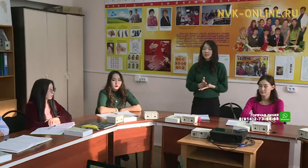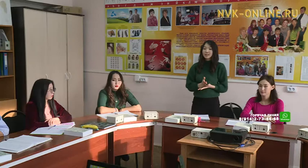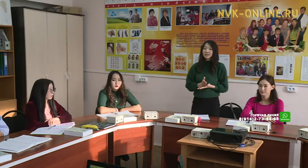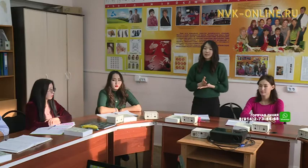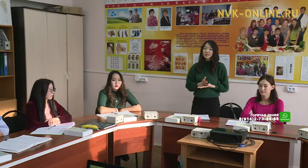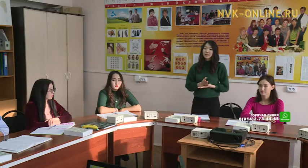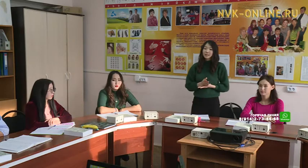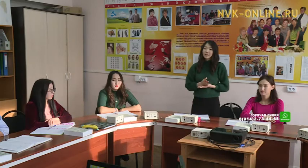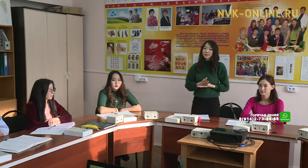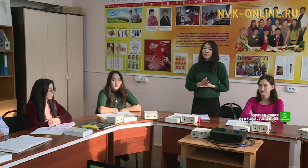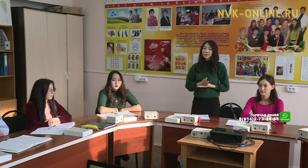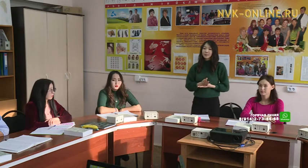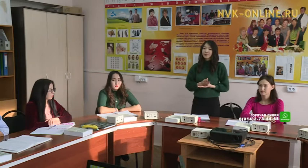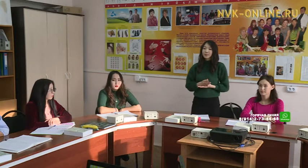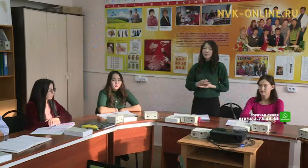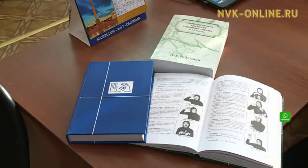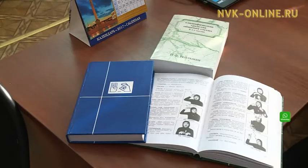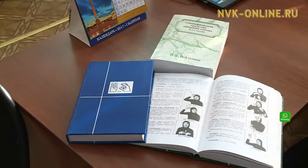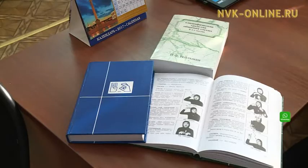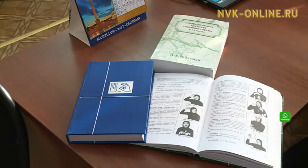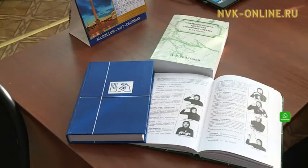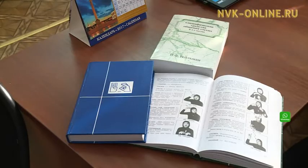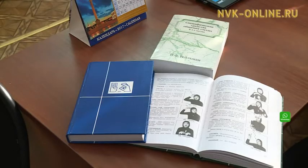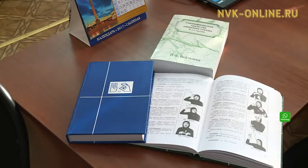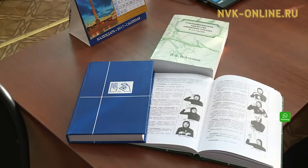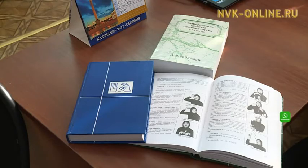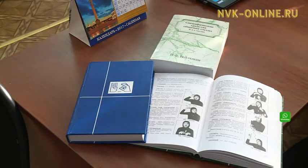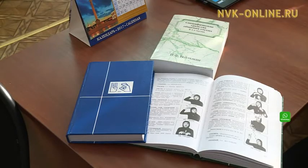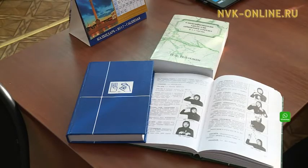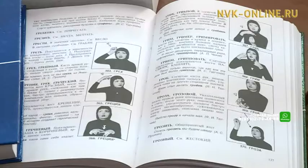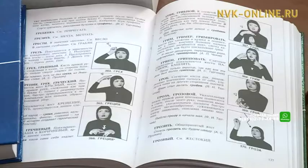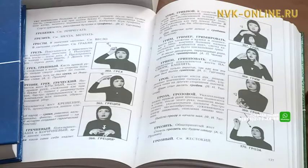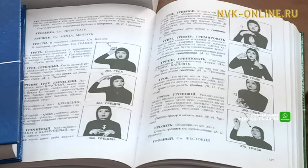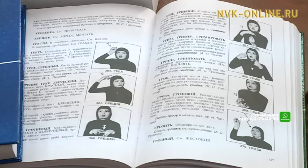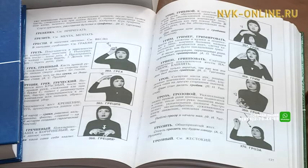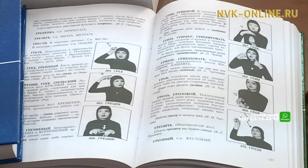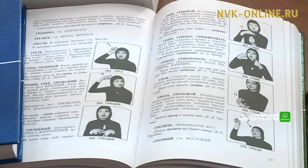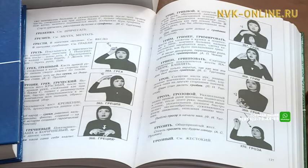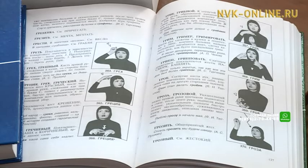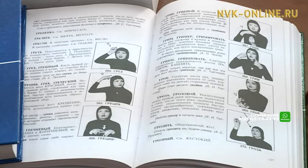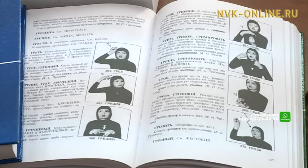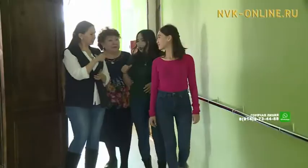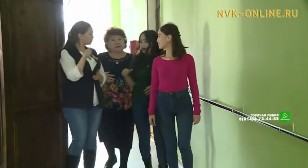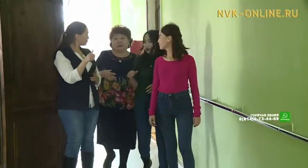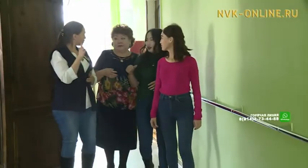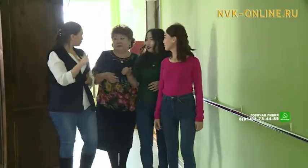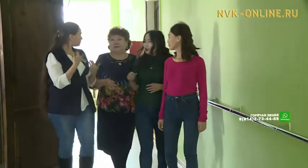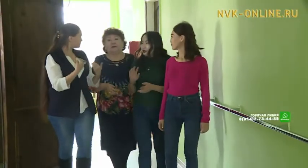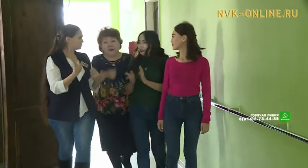проходят практику в медицинских учреждениях, школах для глухих. Потребность в людях, знающих язык жестов, велика. Поэтому педагоги техникума